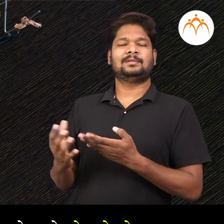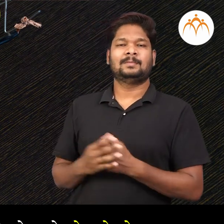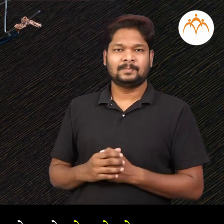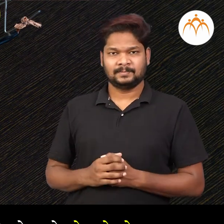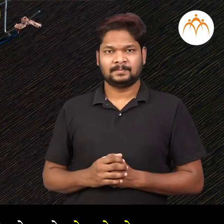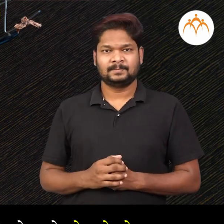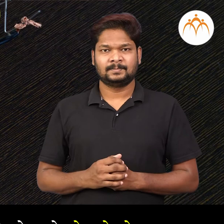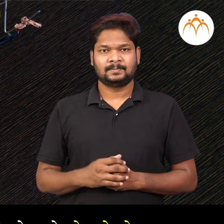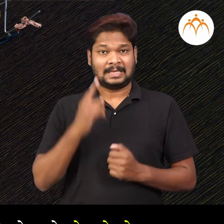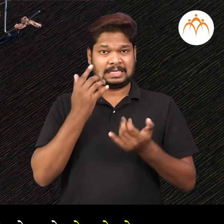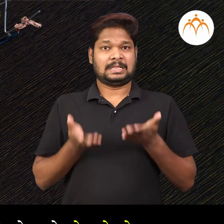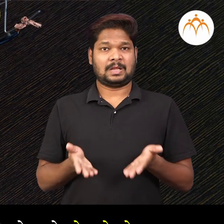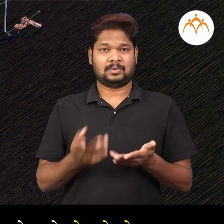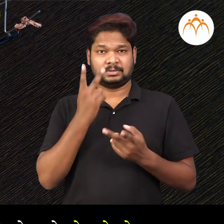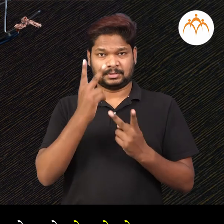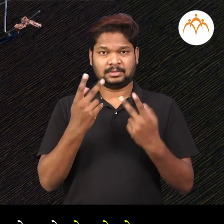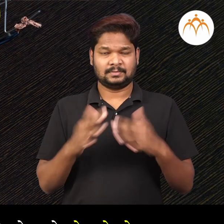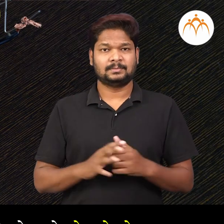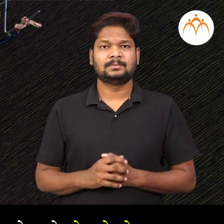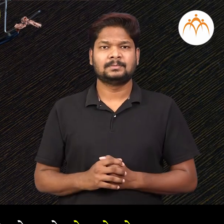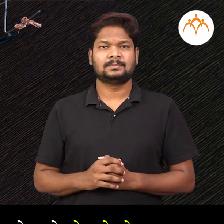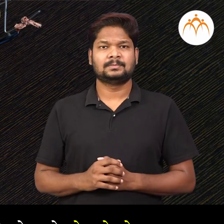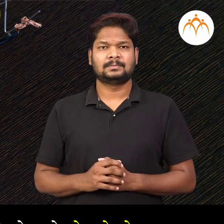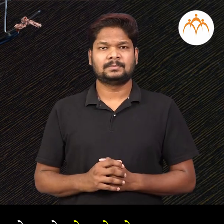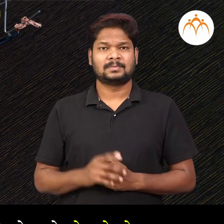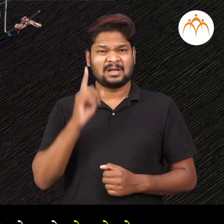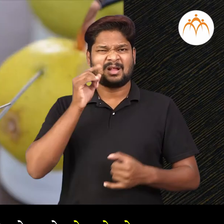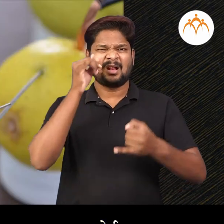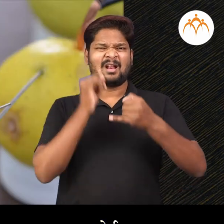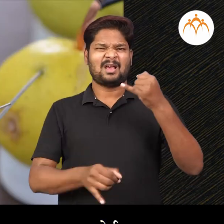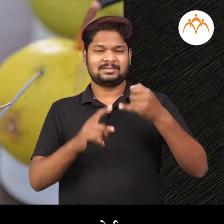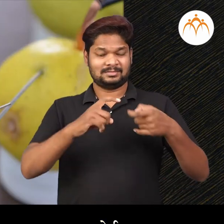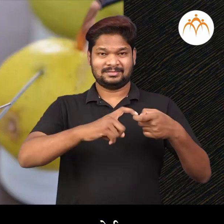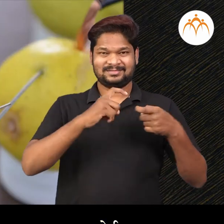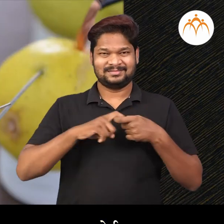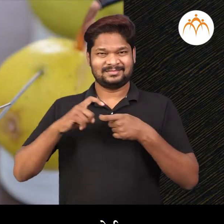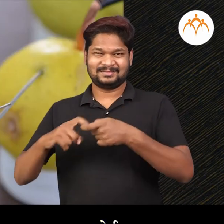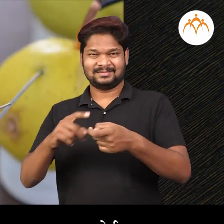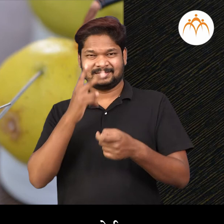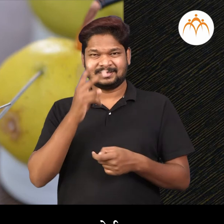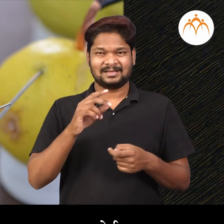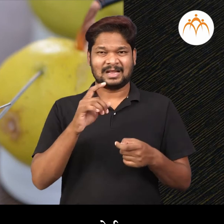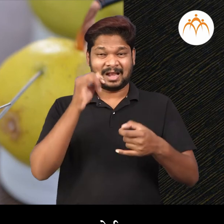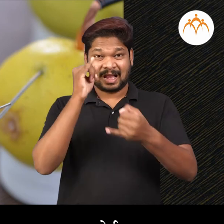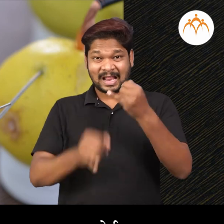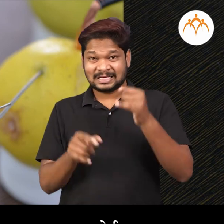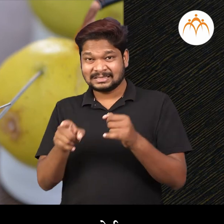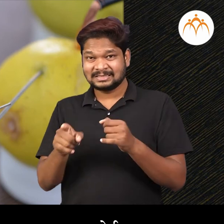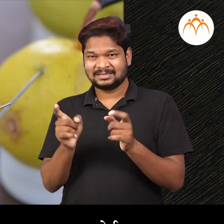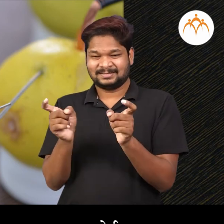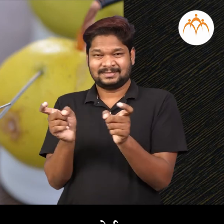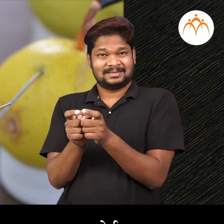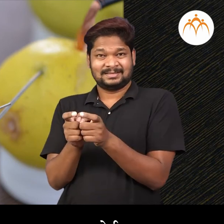में आता आपण पहले अनिष्ट से मुक्ति टोक पे लीडर्स उगले कि